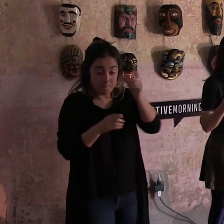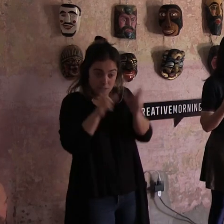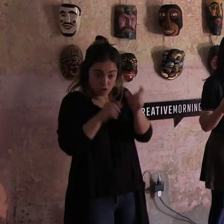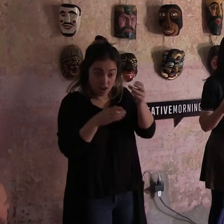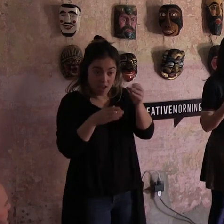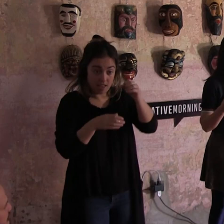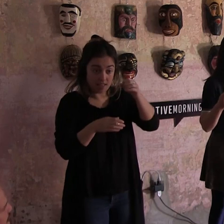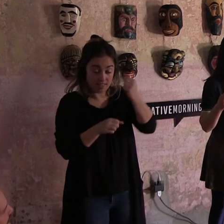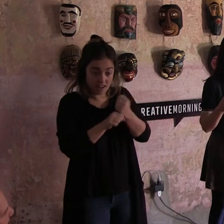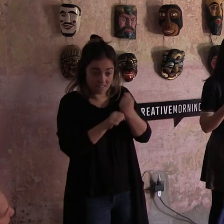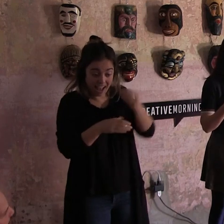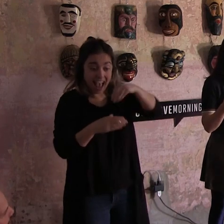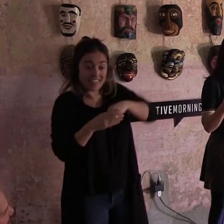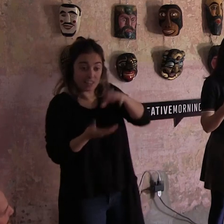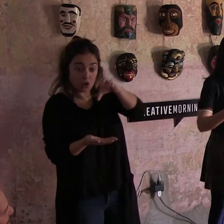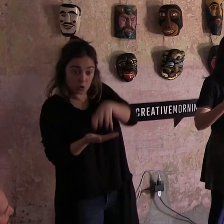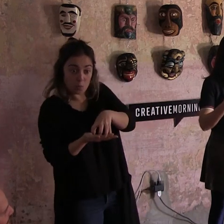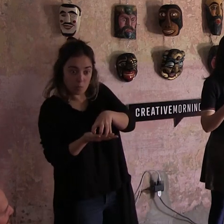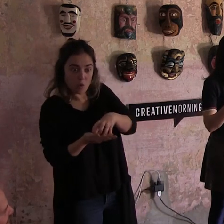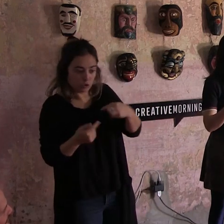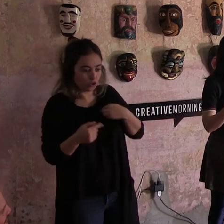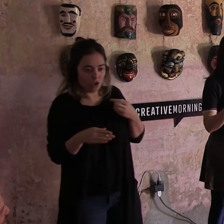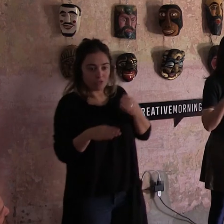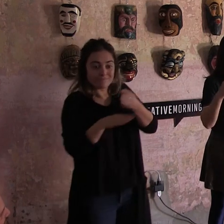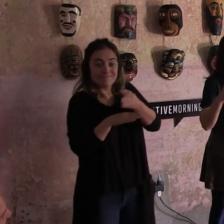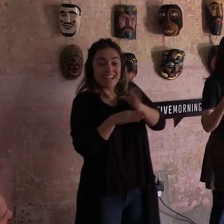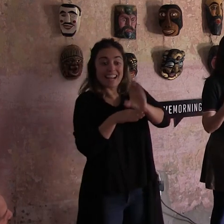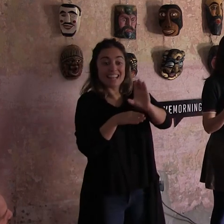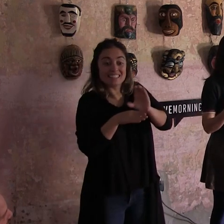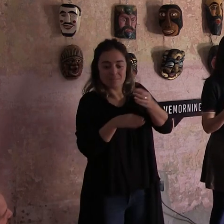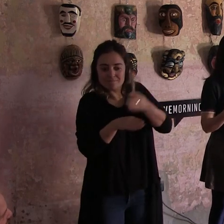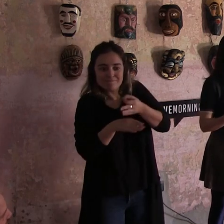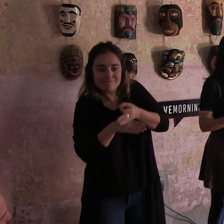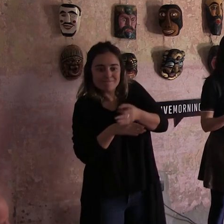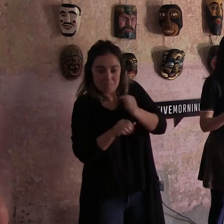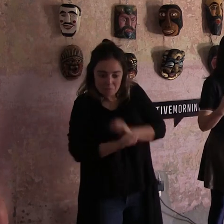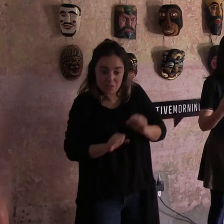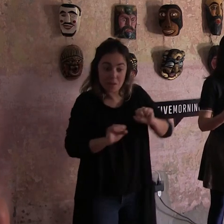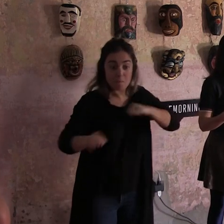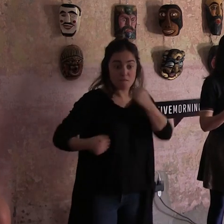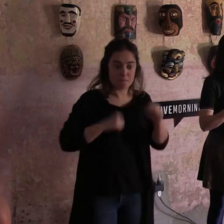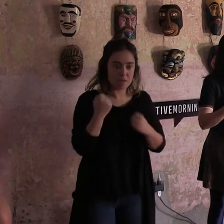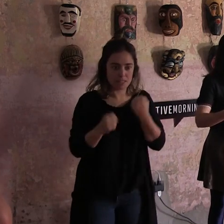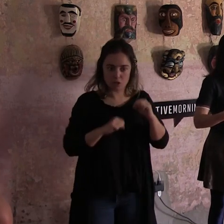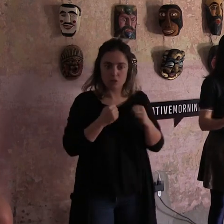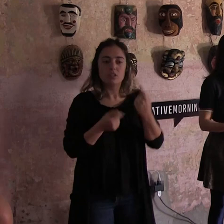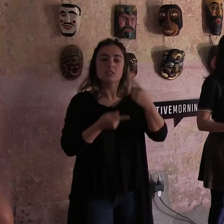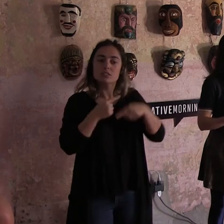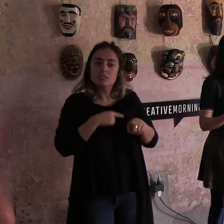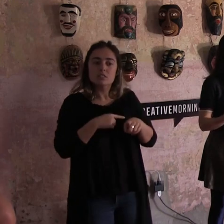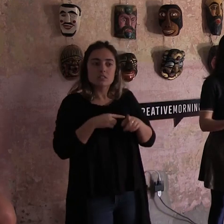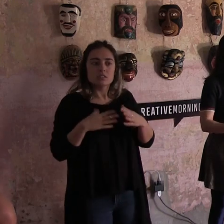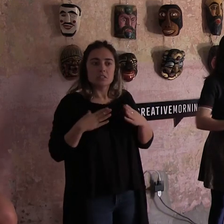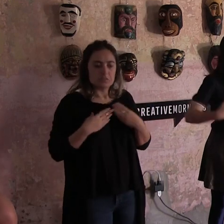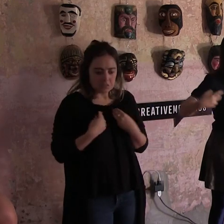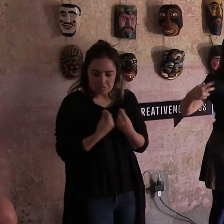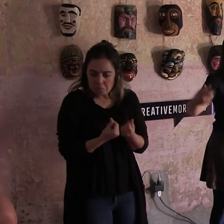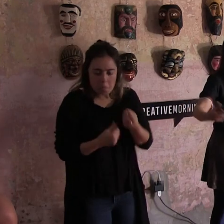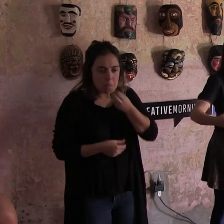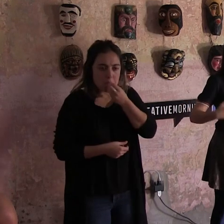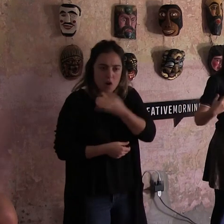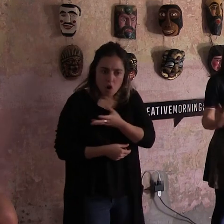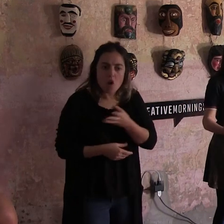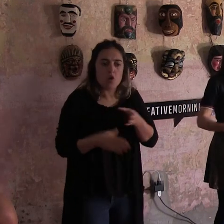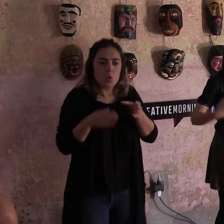no sé, llamamos deportes, no son deportes, ¿no? Pero es entrenamiento físico para que, y realmente se siente mucho mejor,